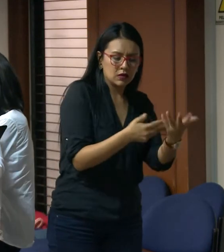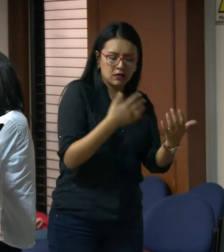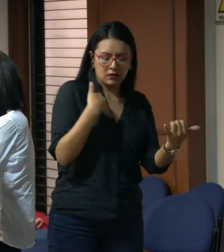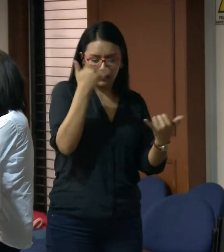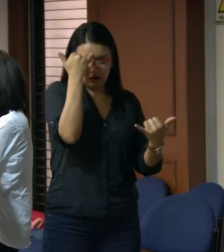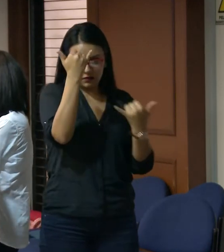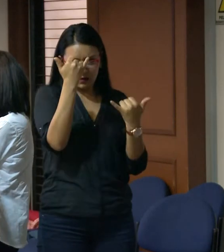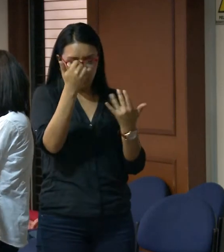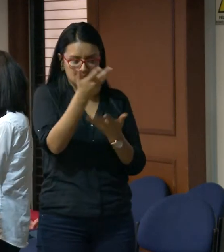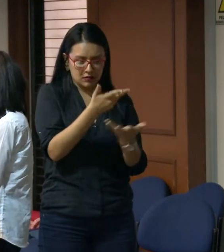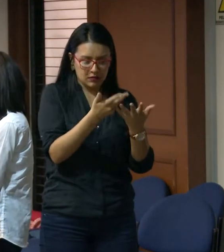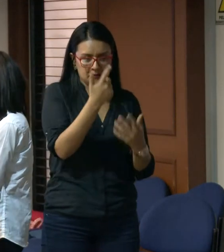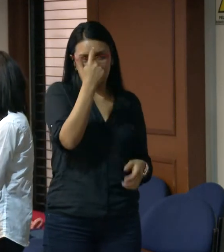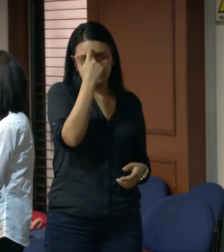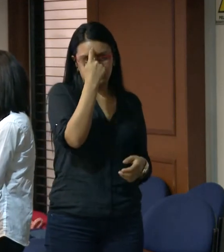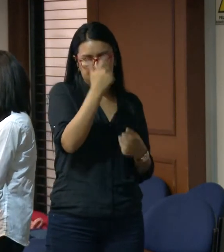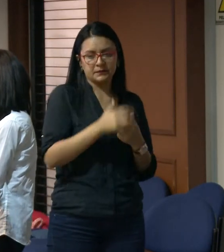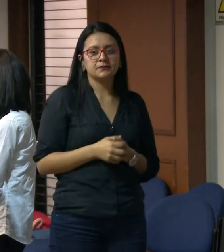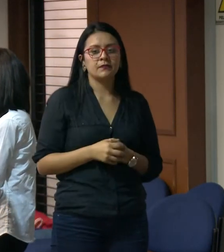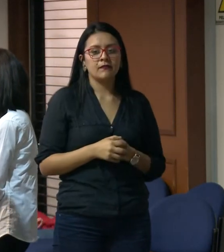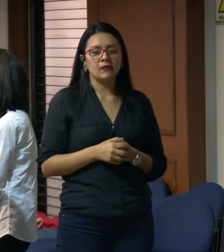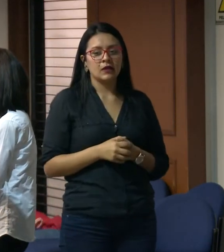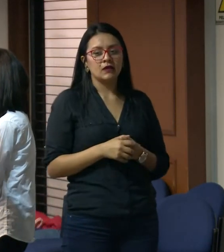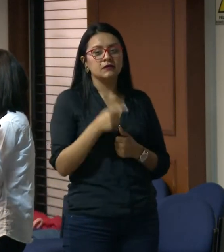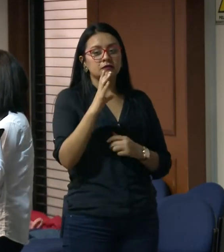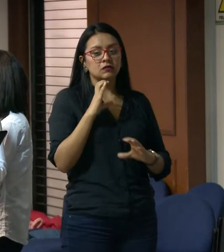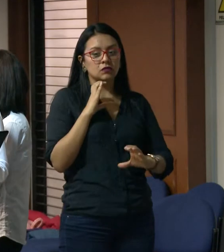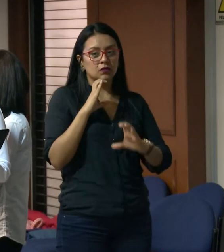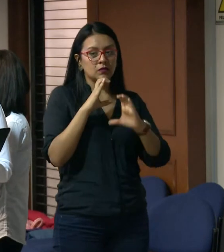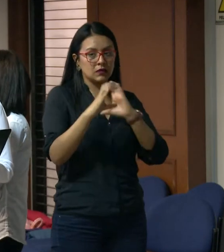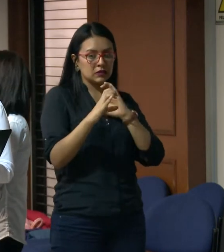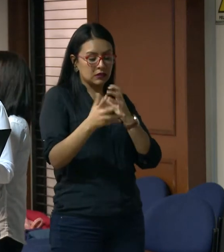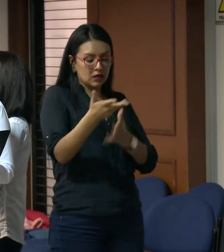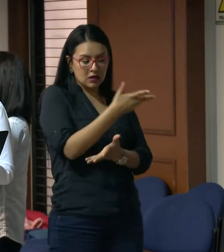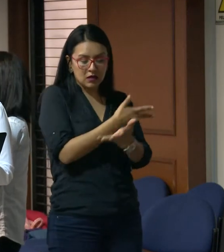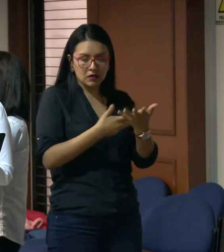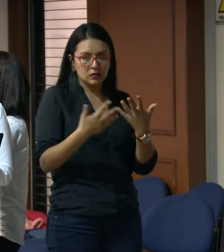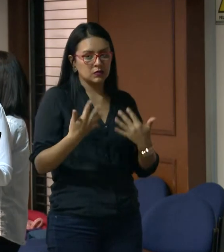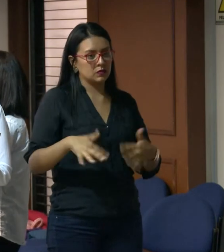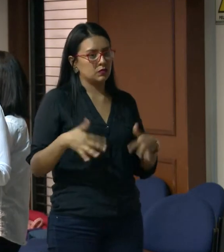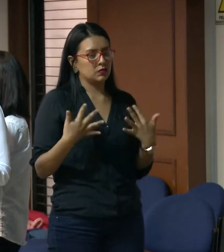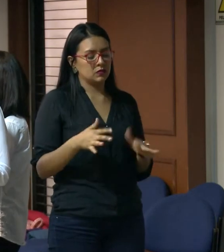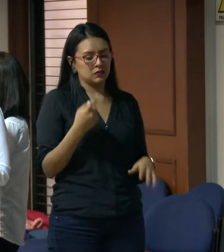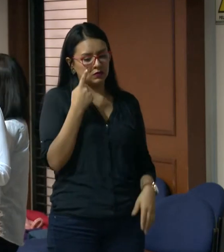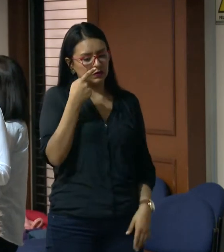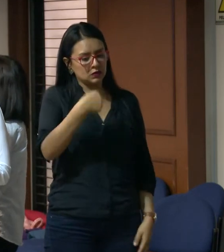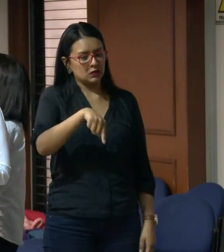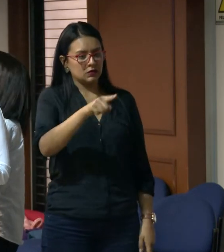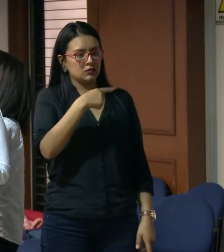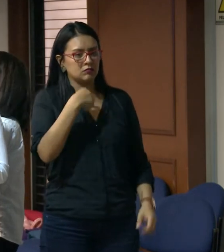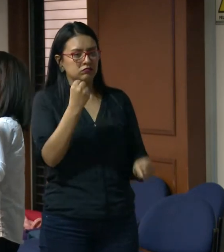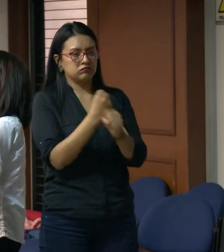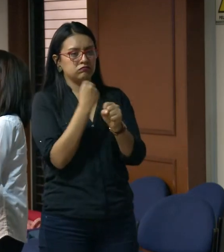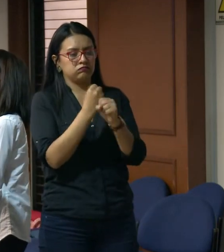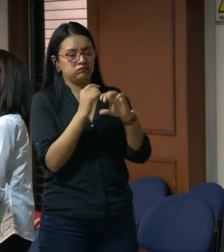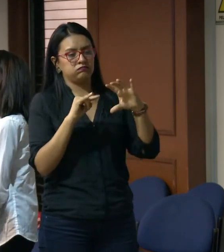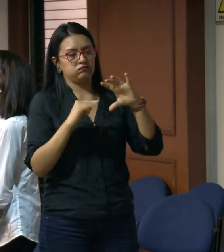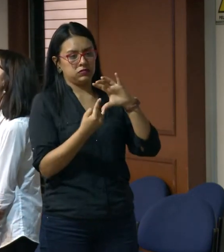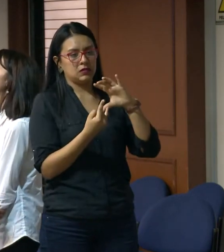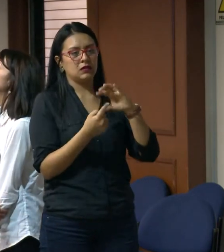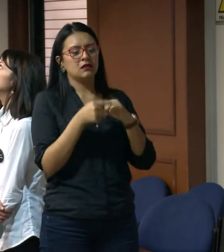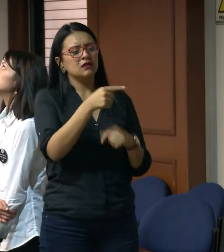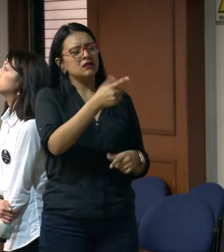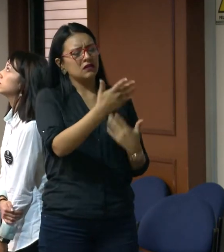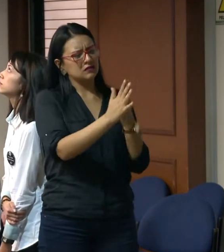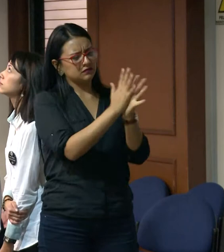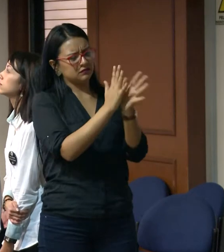ideas y sus pensamientos. La comunicación y la interacción fue algo muy importante que nosotros trabajamos en el Planetario de Bogotá, ya que